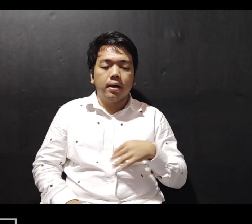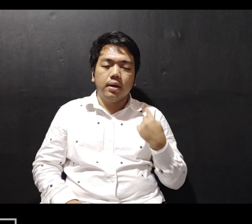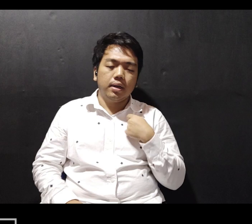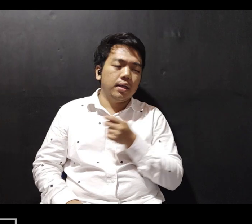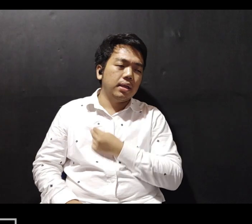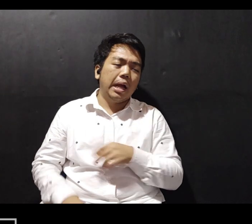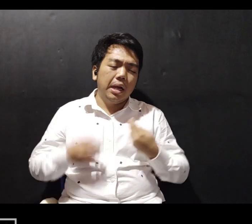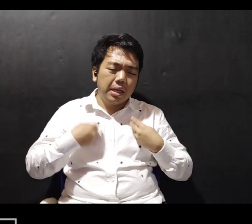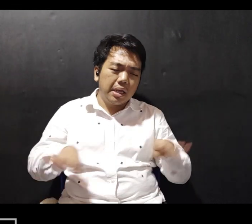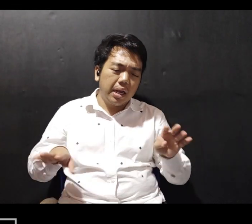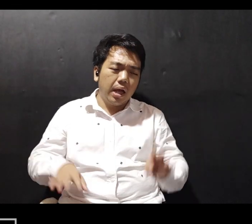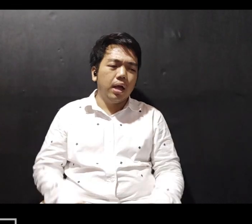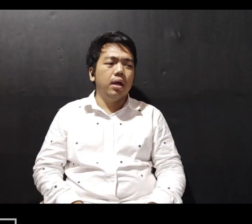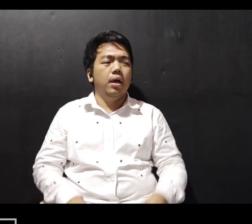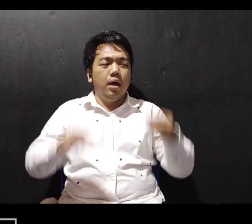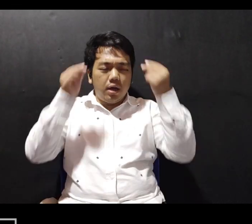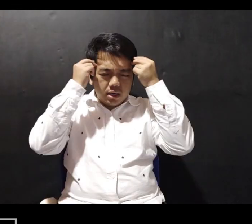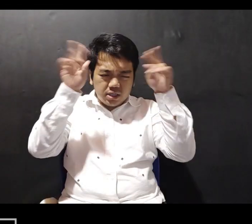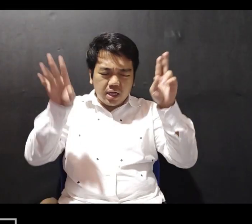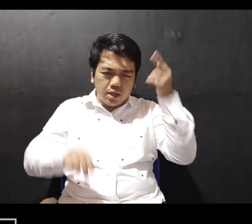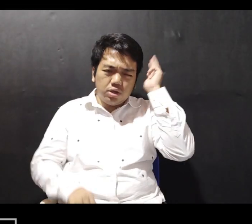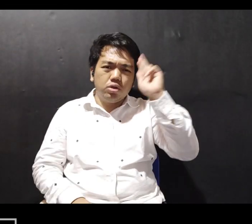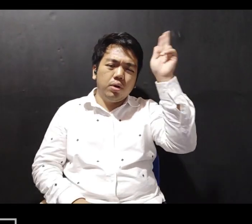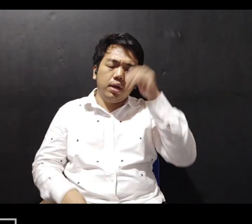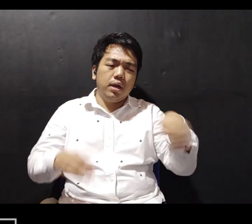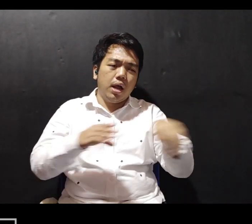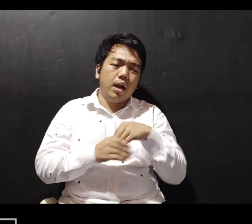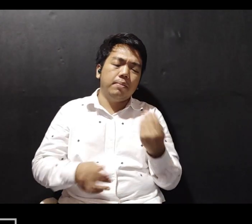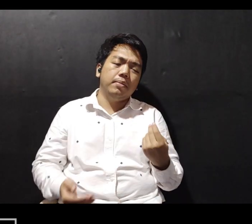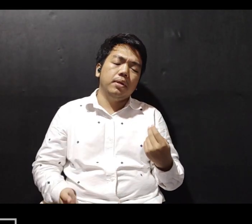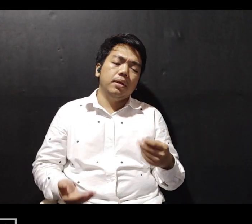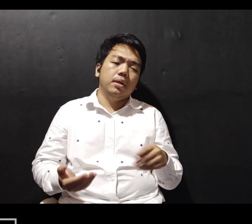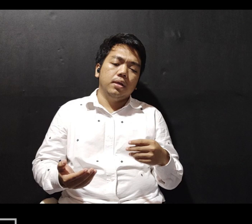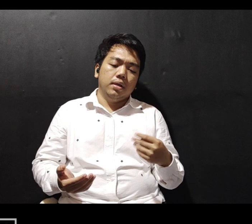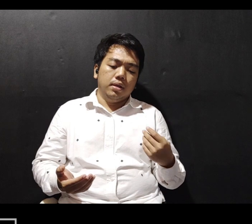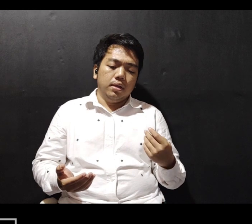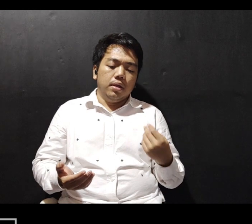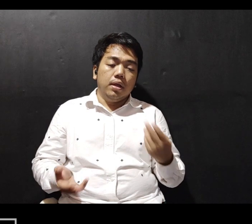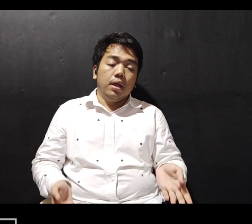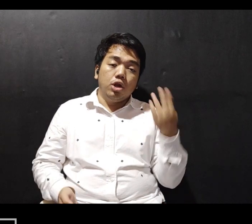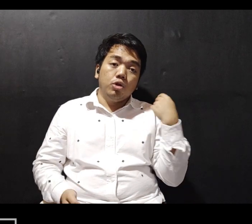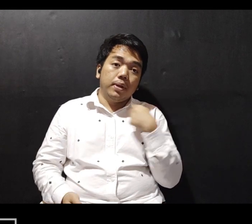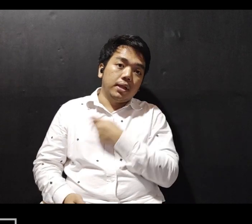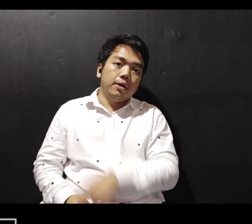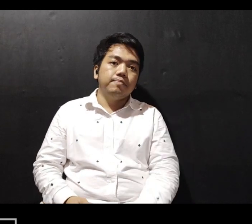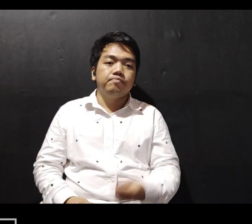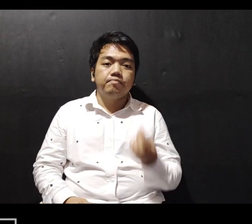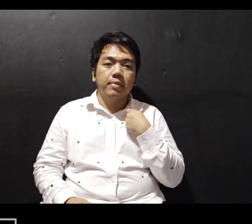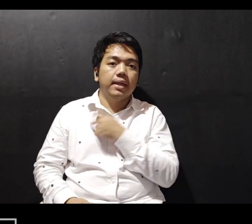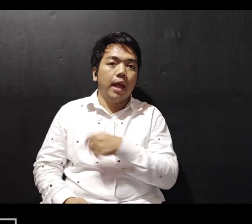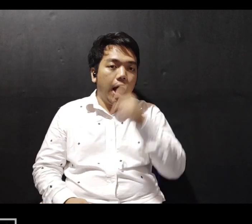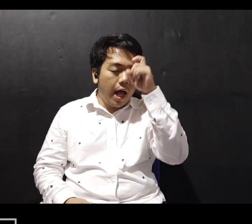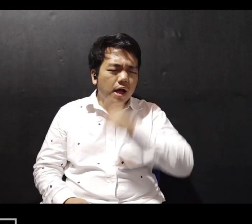dapat menolak apa yang Tuhan rencanakan bagi kita. Janganlah melangkai Tuhan. Mari kita belajar